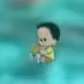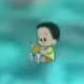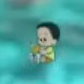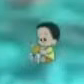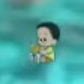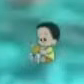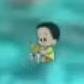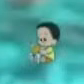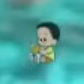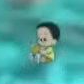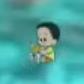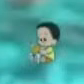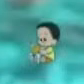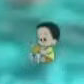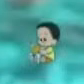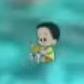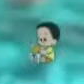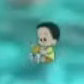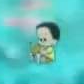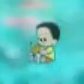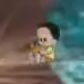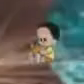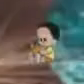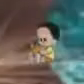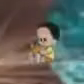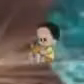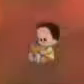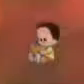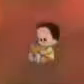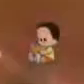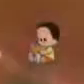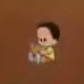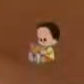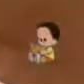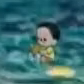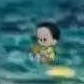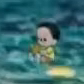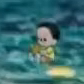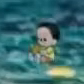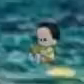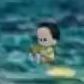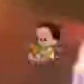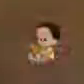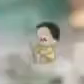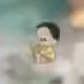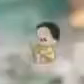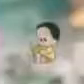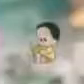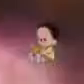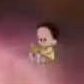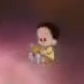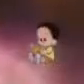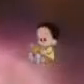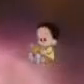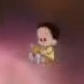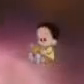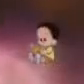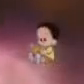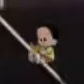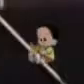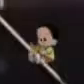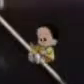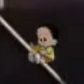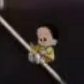braço estendido para dentro, uma mão segura a sua. Uma menina faz força para puxá-lo, outro menino pega da mão também. O rosto de